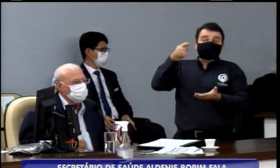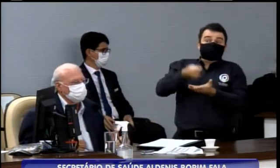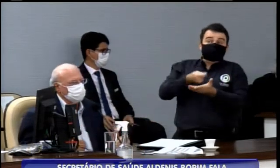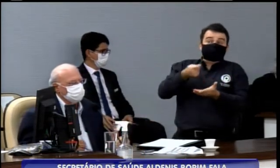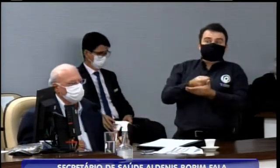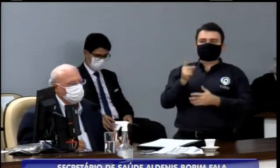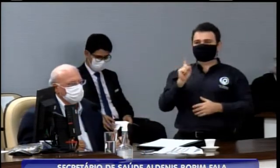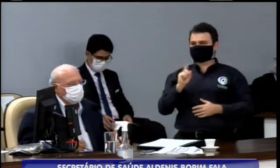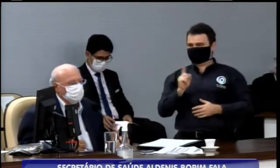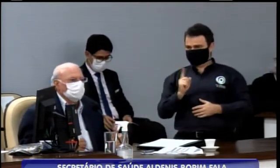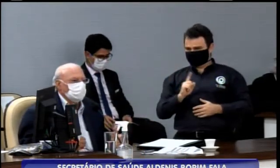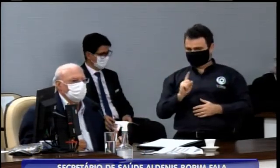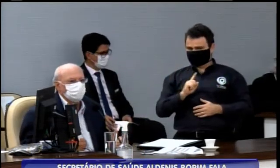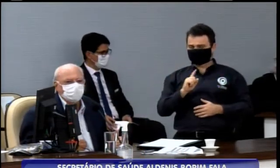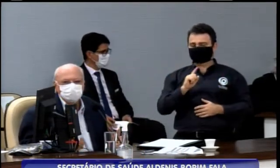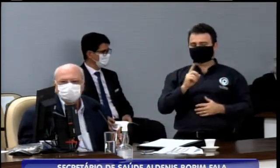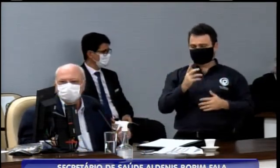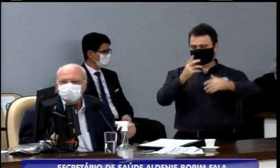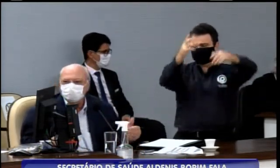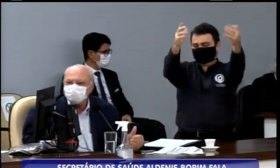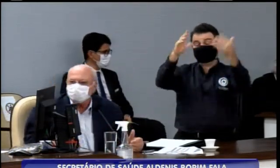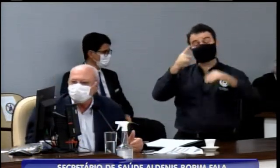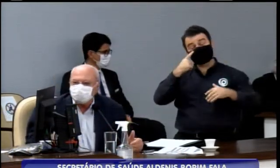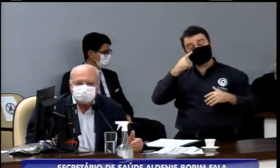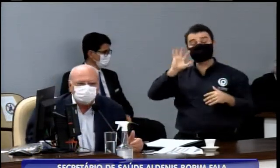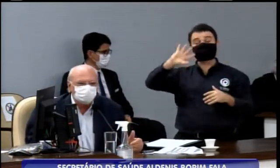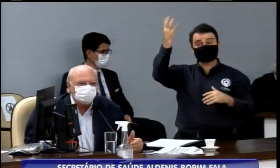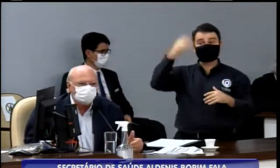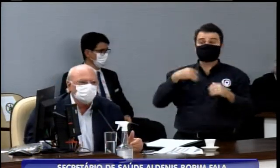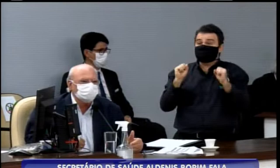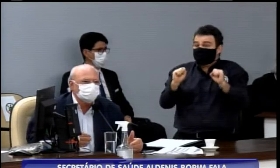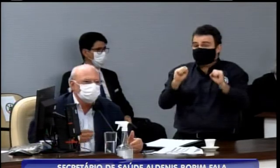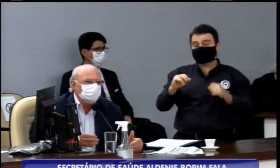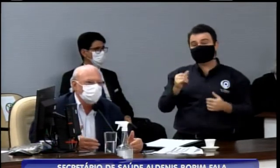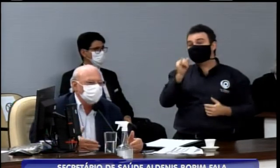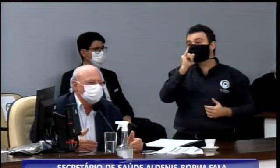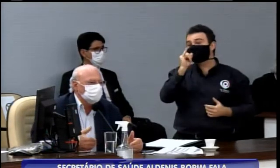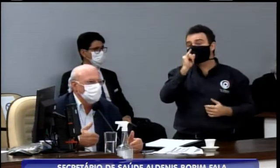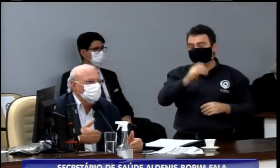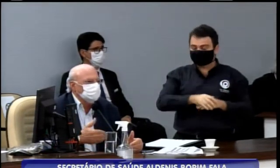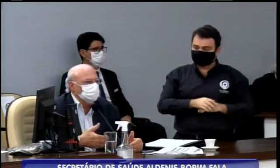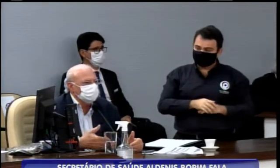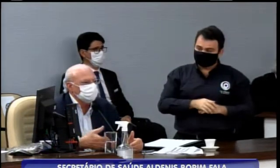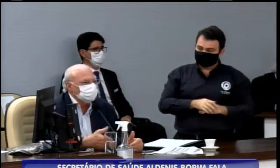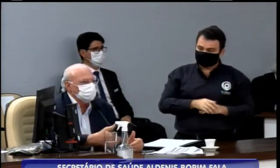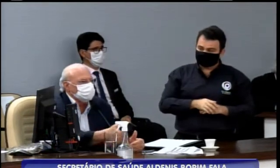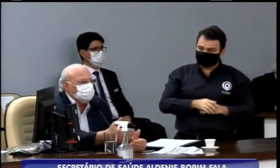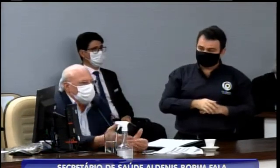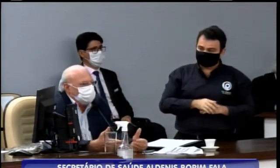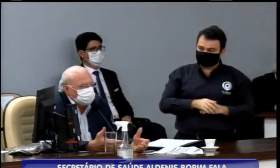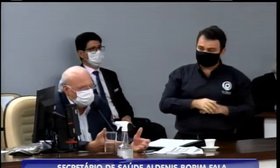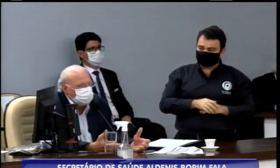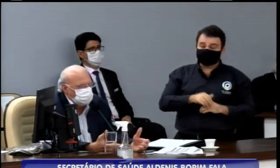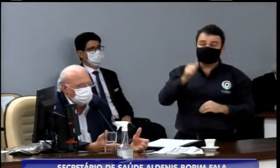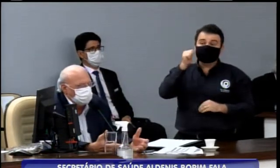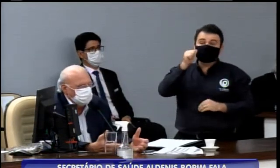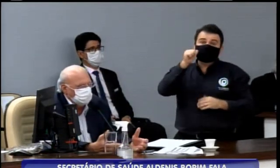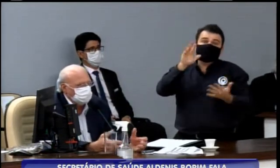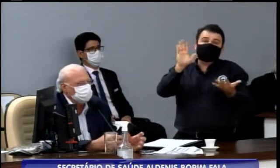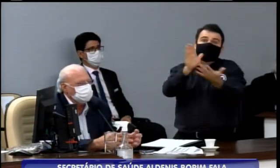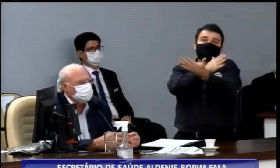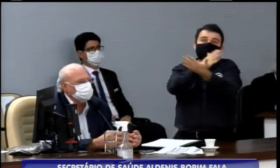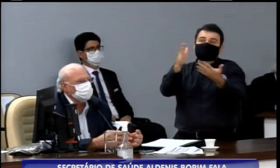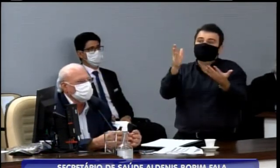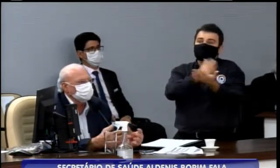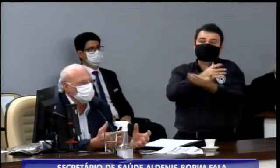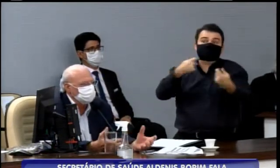a demanda. Ninguém pode prever, por exemplo, quantas mulheres terão que fazer esterectomia.